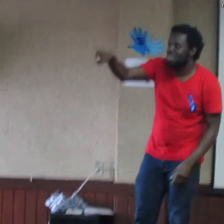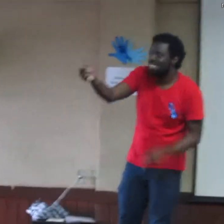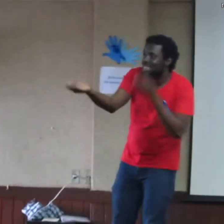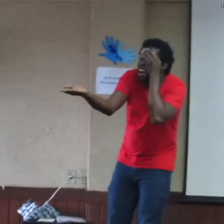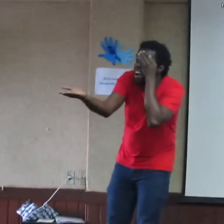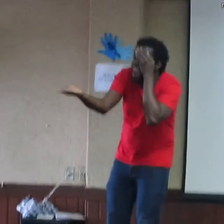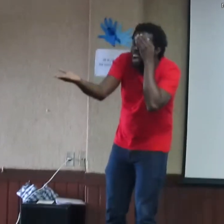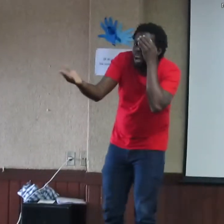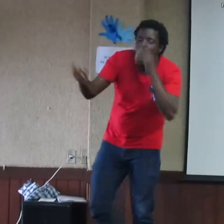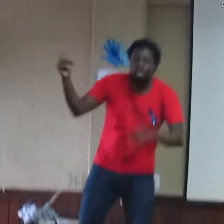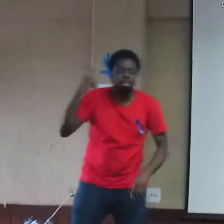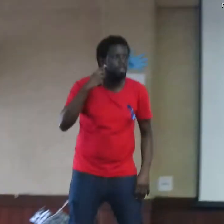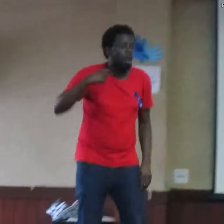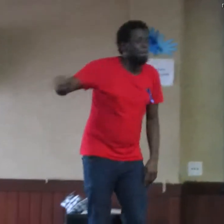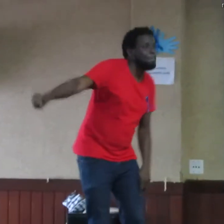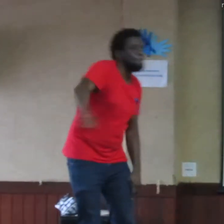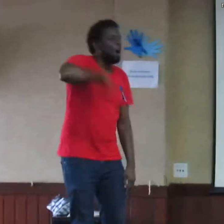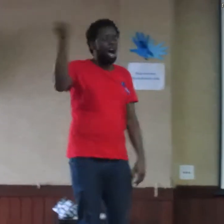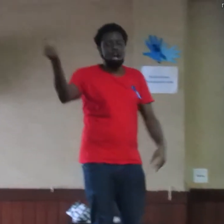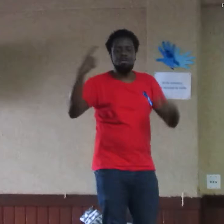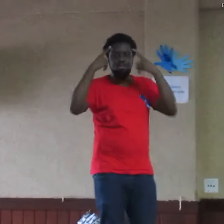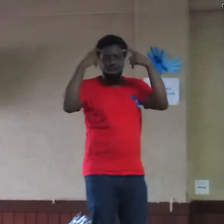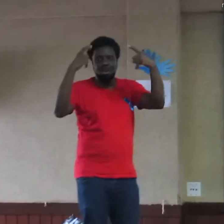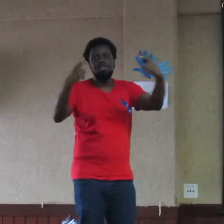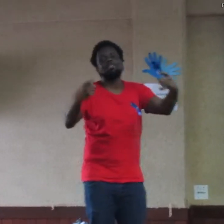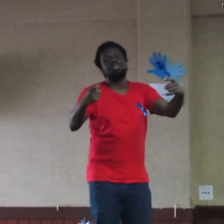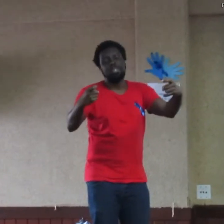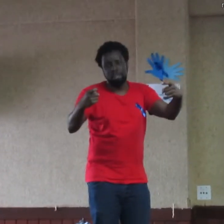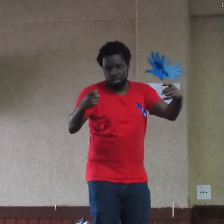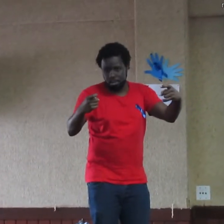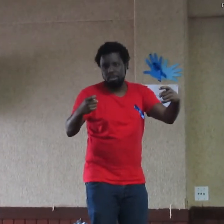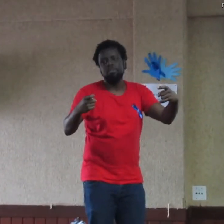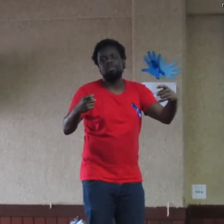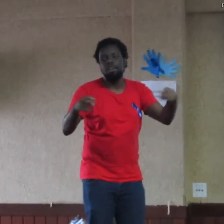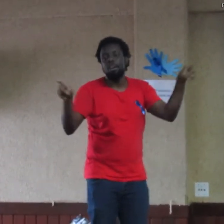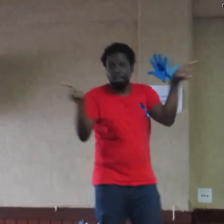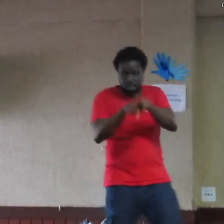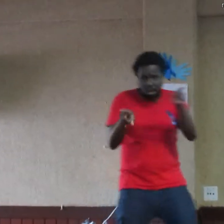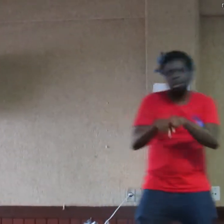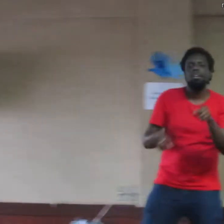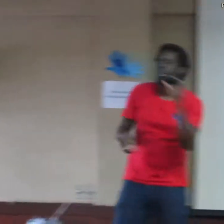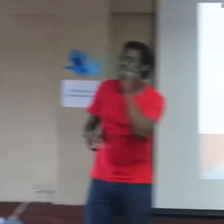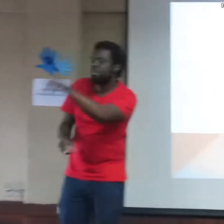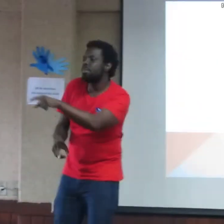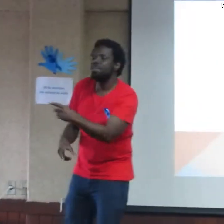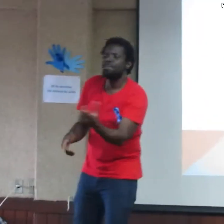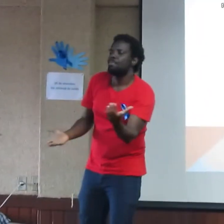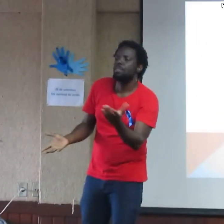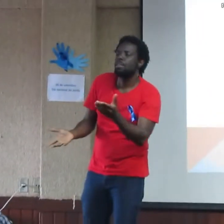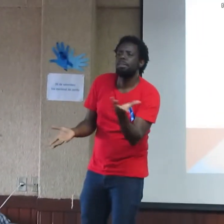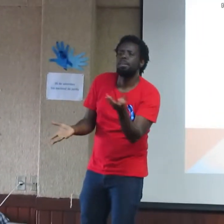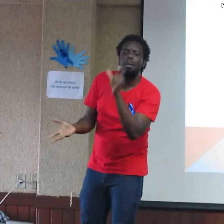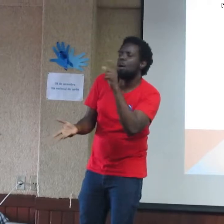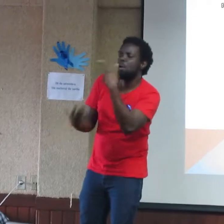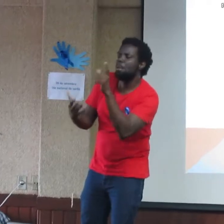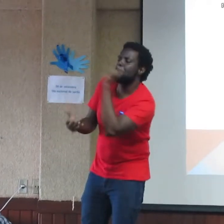ao ver um surdo, usa sempre esse sinal aqui. E isso é uma grande violência contra o surdo, vamos se dizer